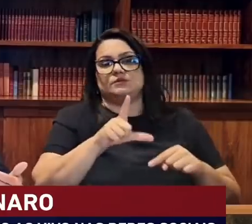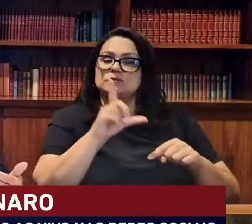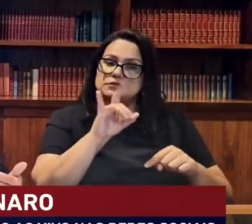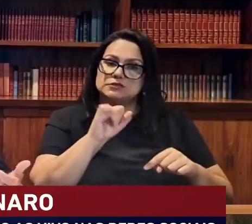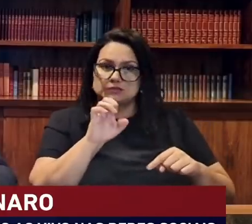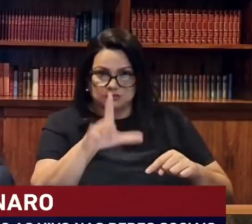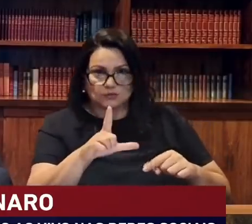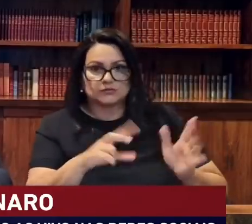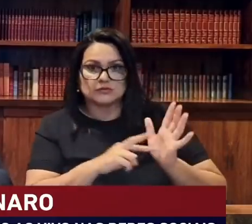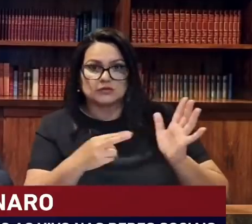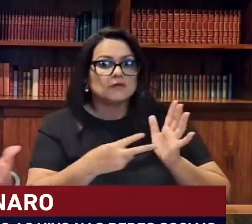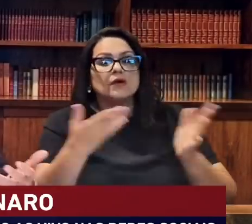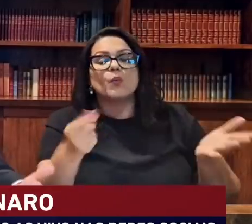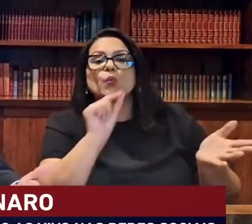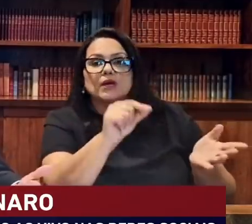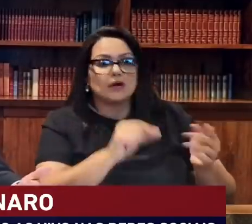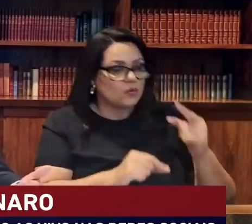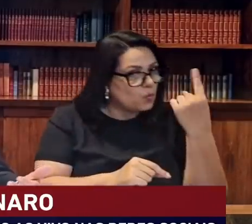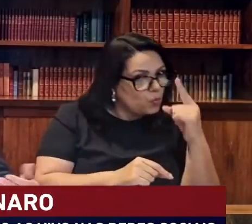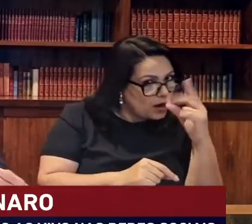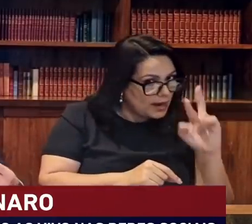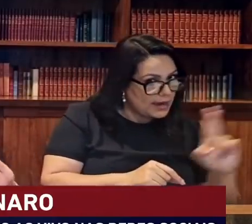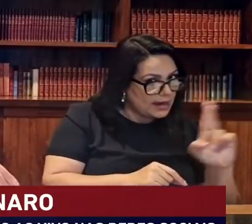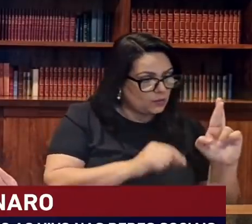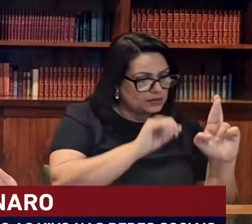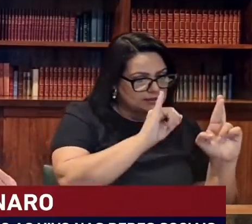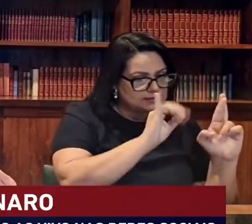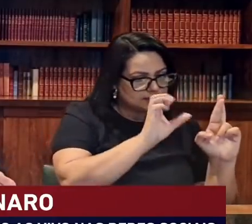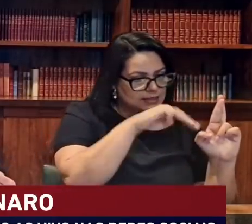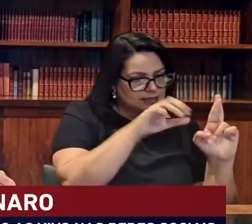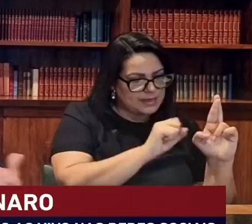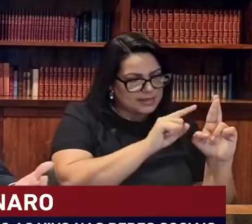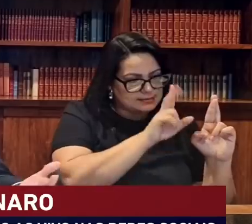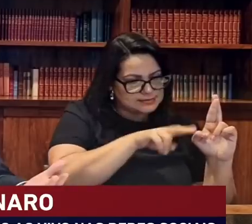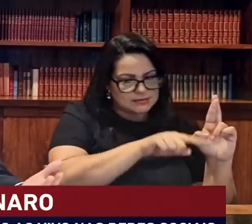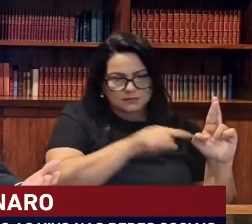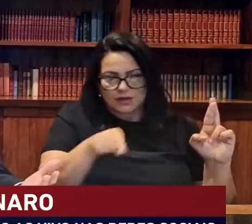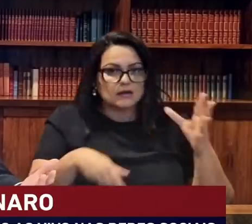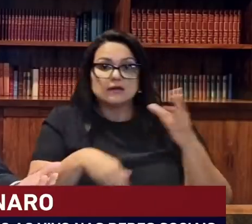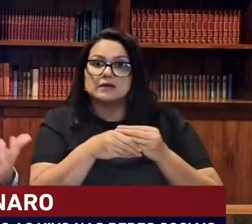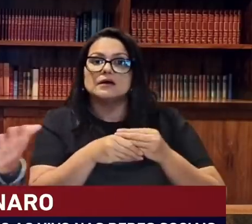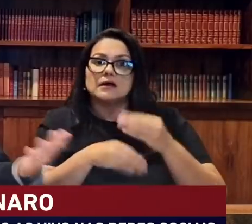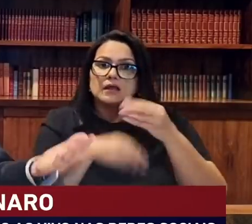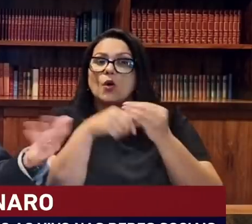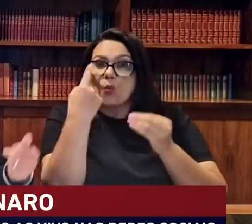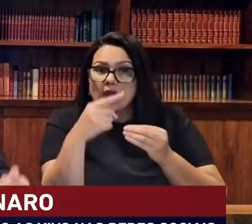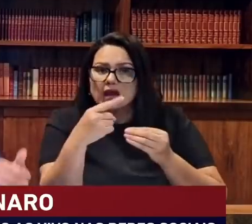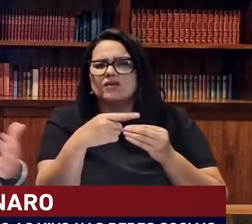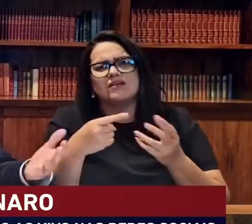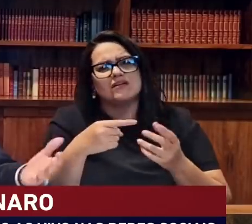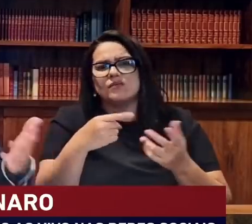1.000 litros de diesel, a um real o ICMS por litro, você vai gastar de ICMS 1.000 reais. Não está um absurdo